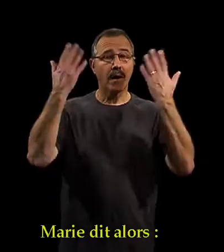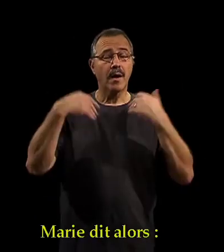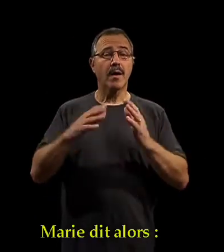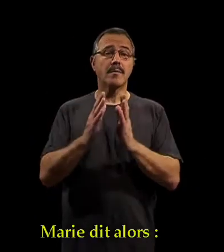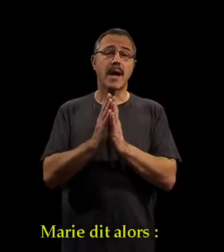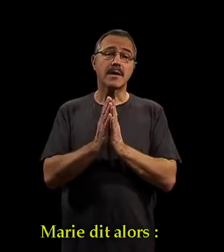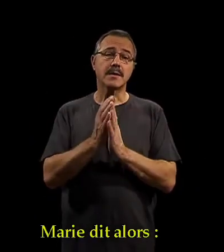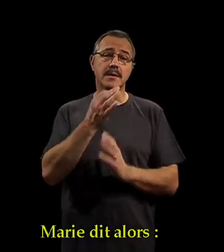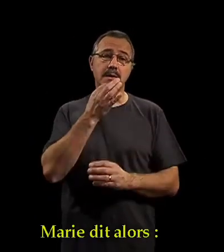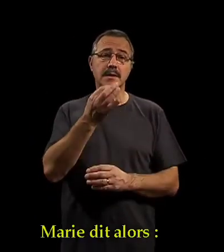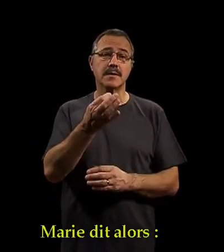Marie dit alors,